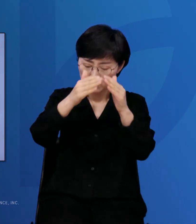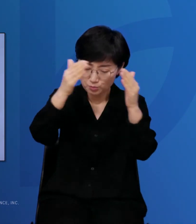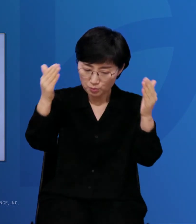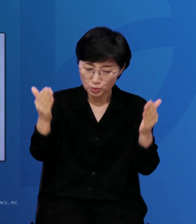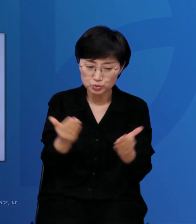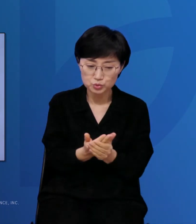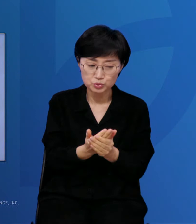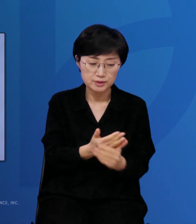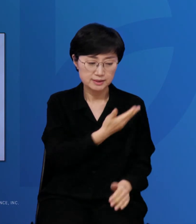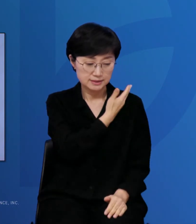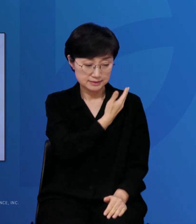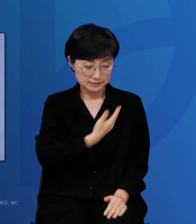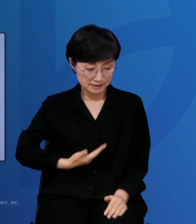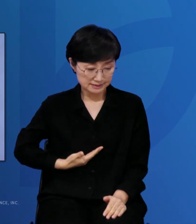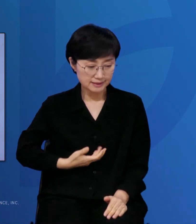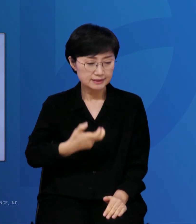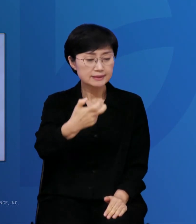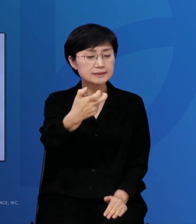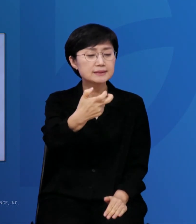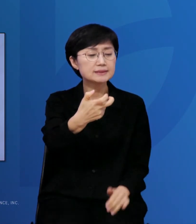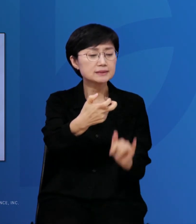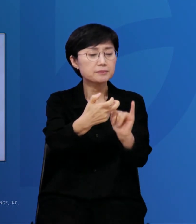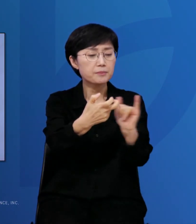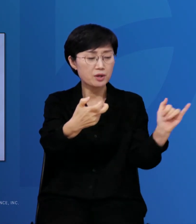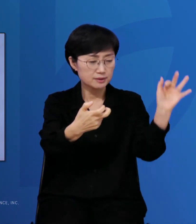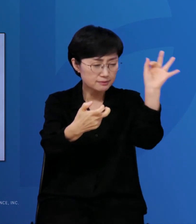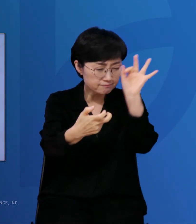70 제자 찾아보세요.